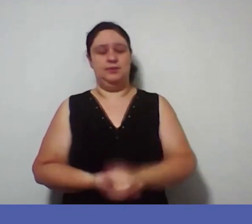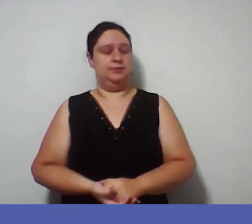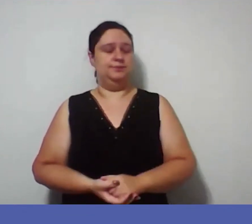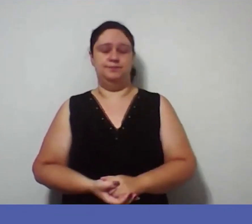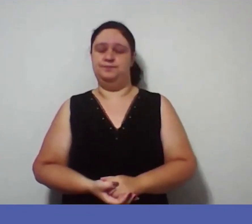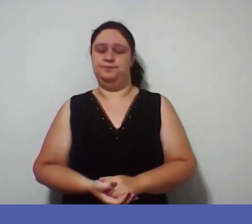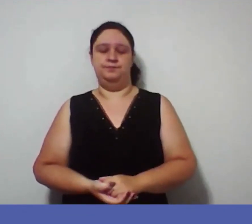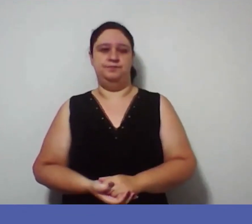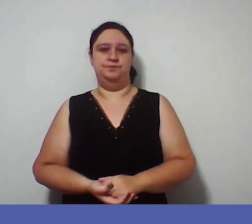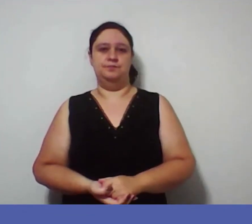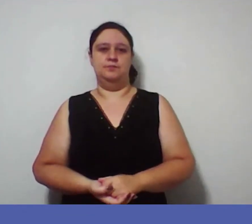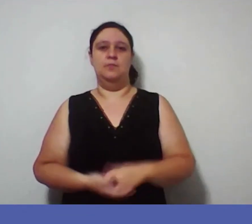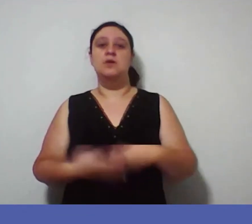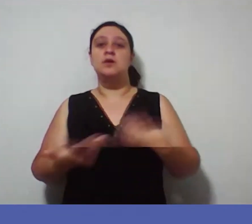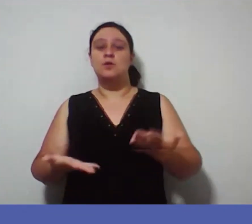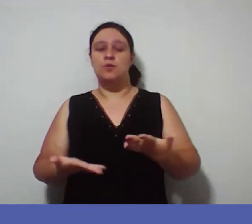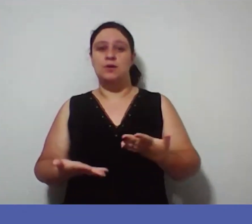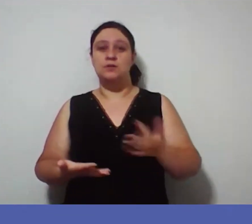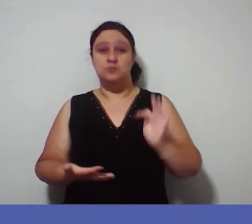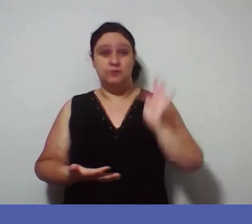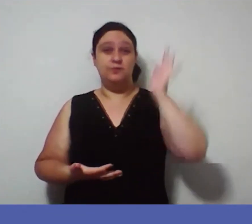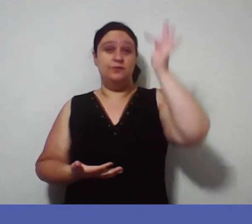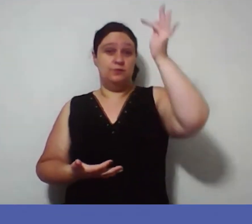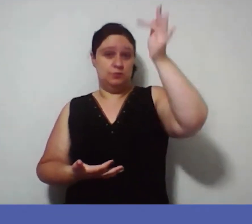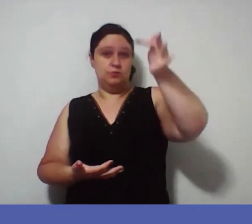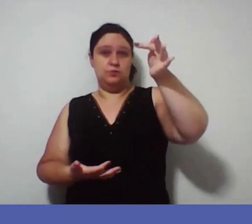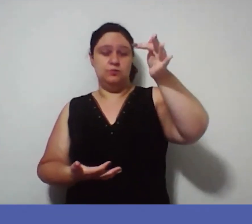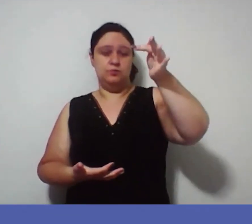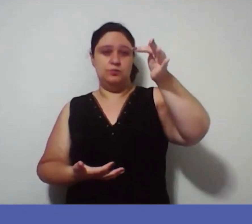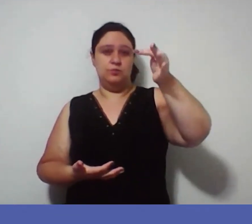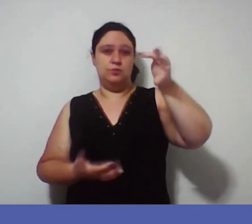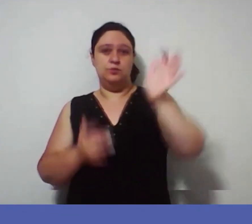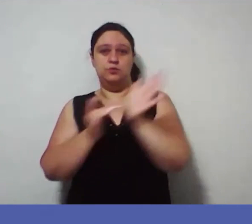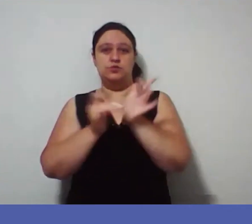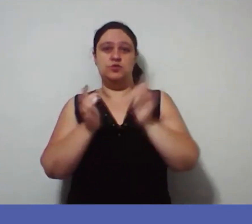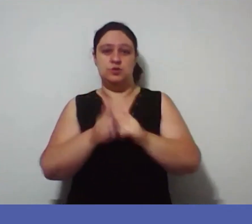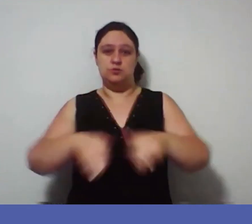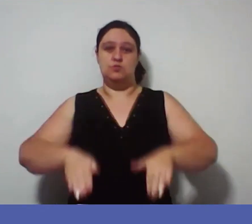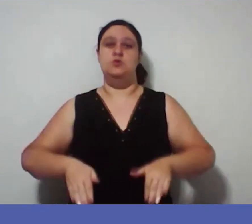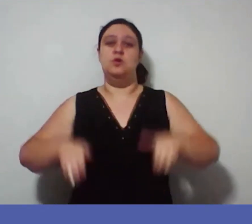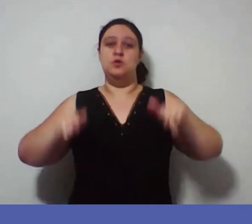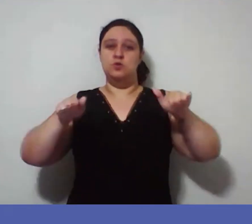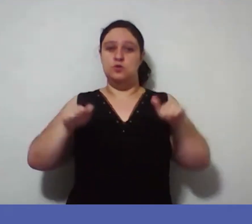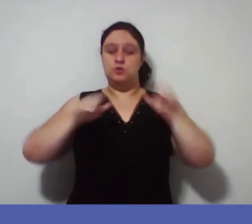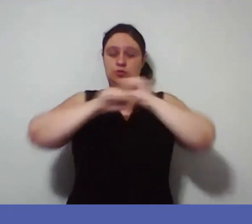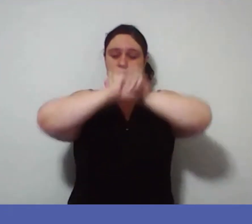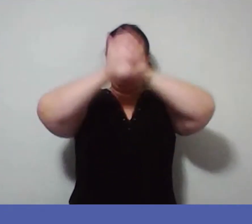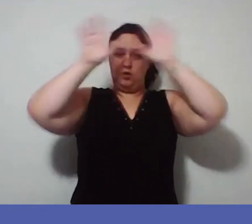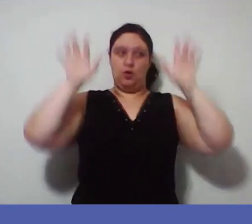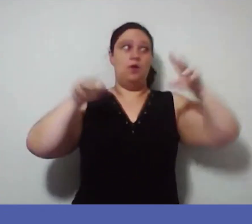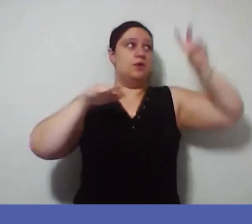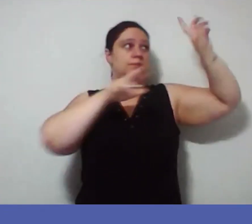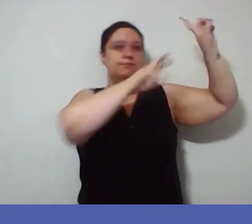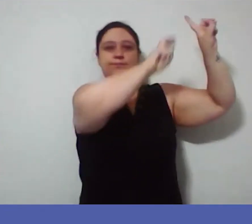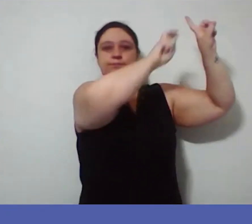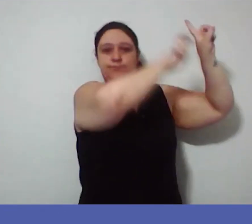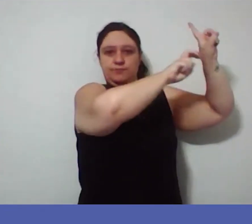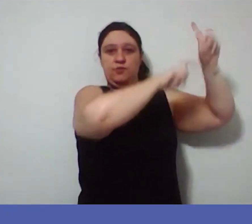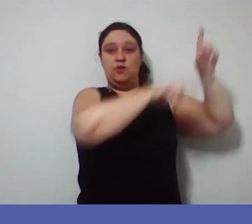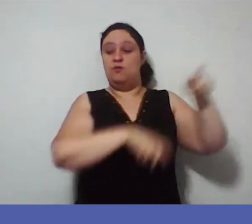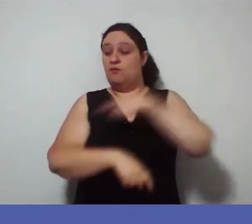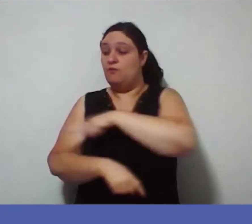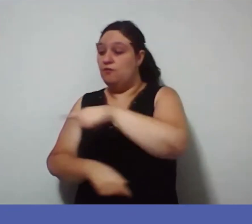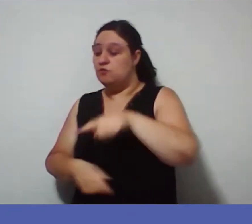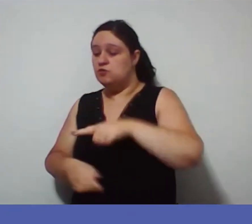Quando na regeneração o Filho do Homem se assentar no trono da sua glória, também vos assentareis em 12 tronos para julgar